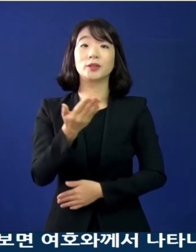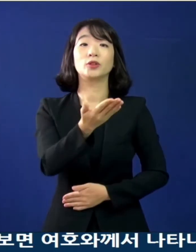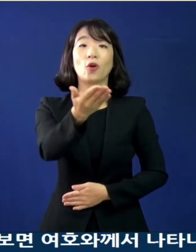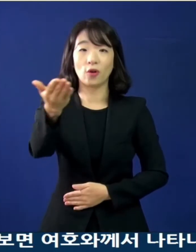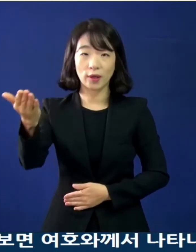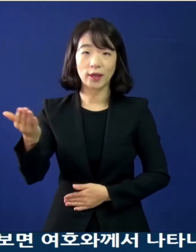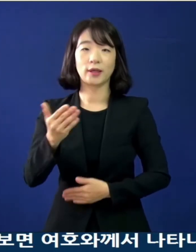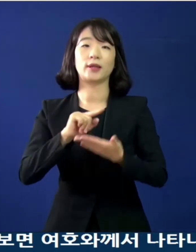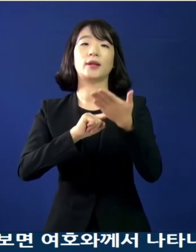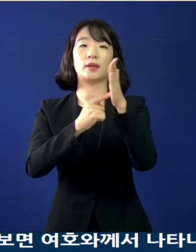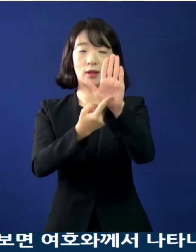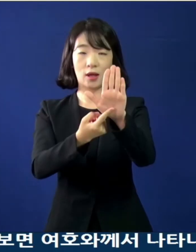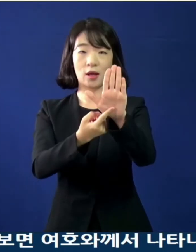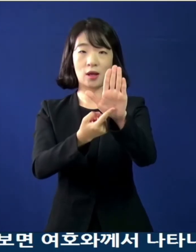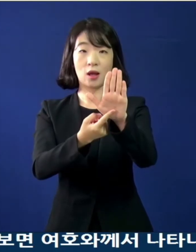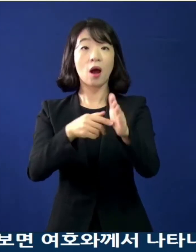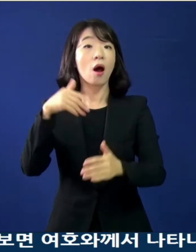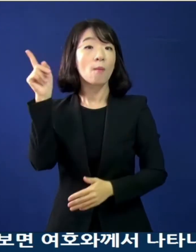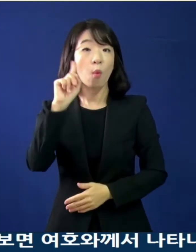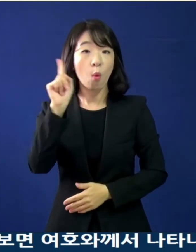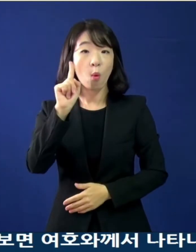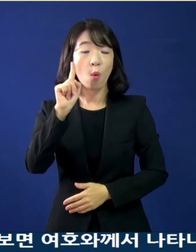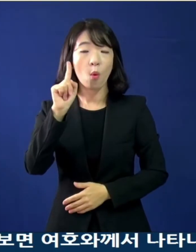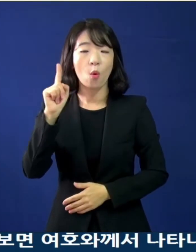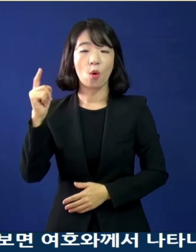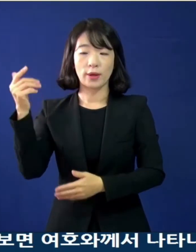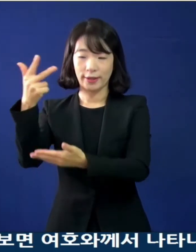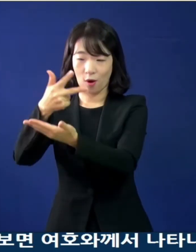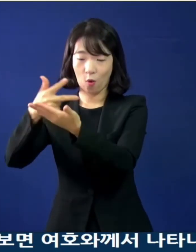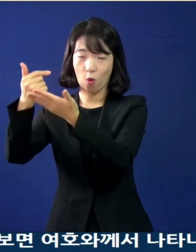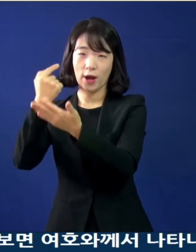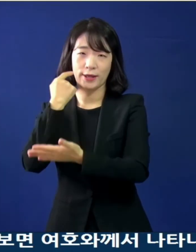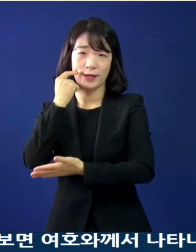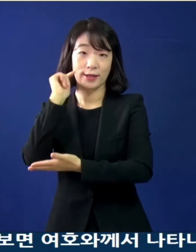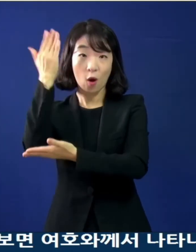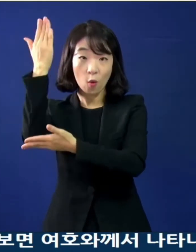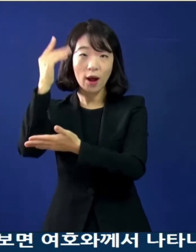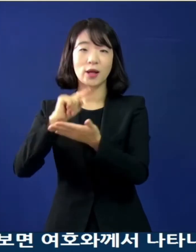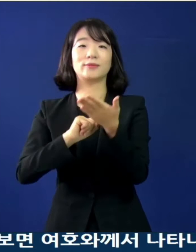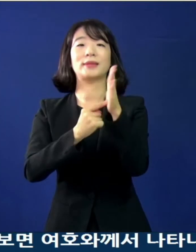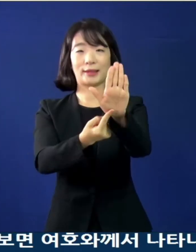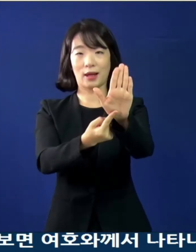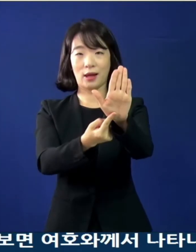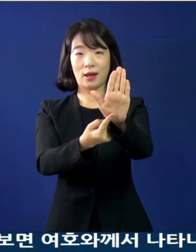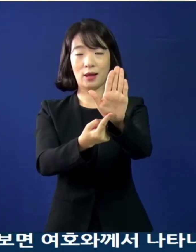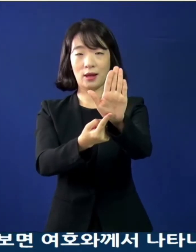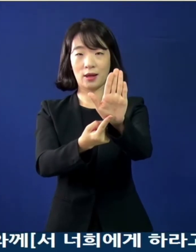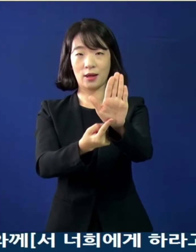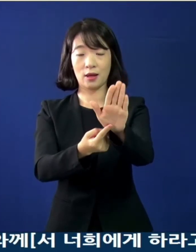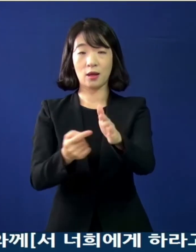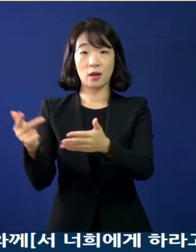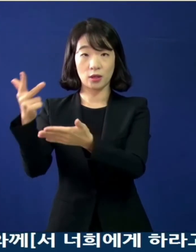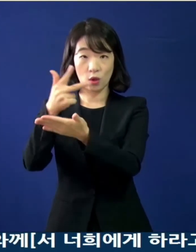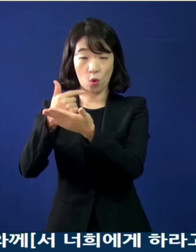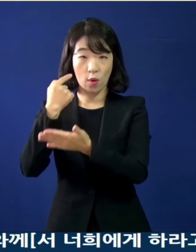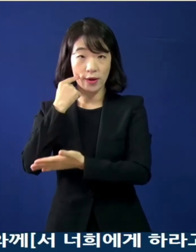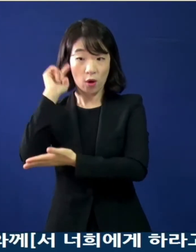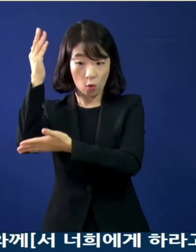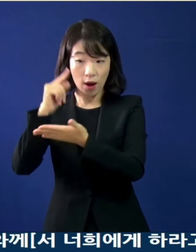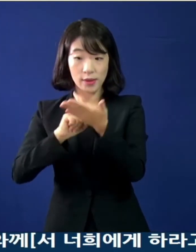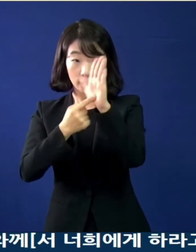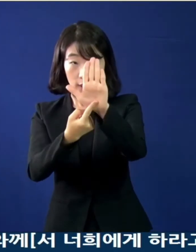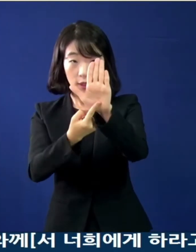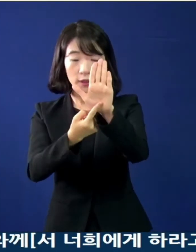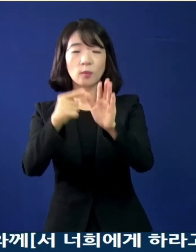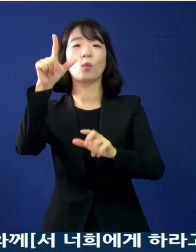너희에게 나타날. 뭐가? 여호와의 영광이 나타나리라. 오늘 본문은 이 영광이 나타나는 장면이